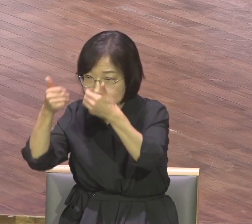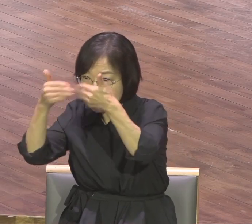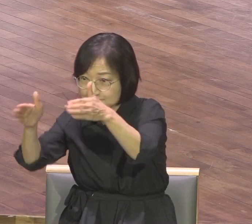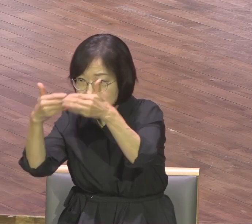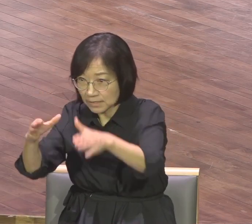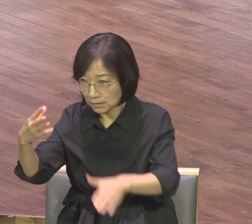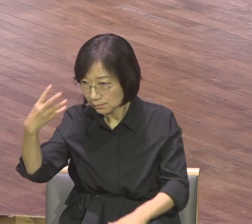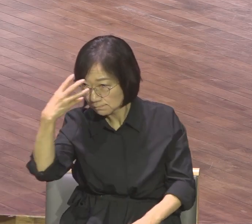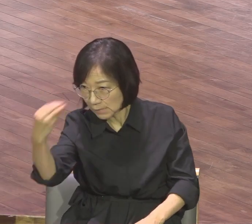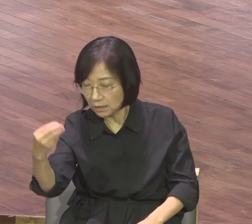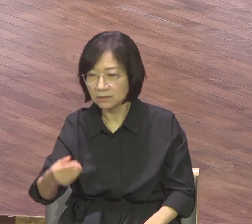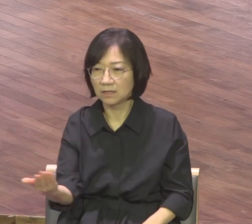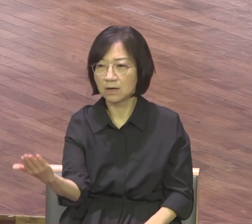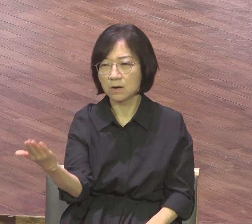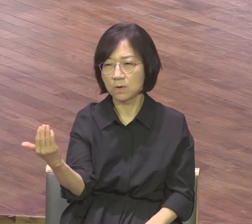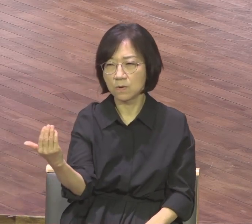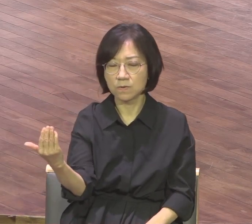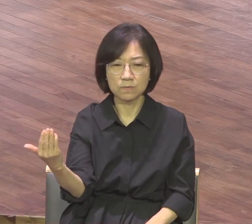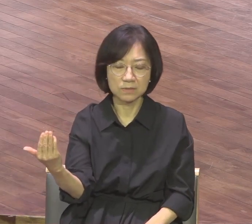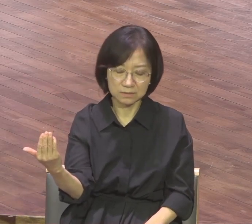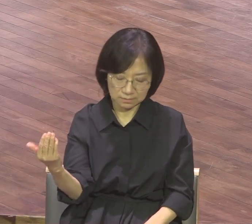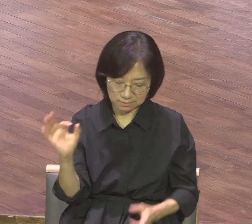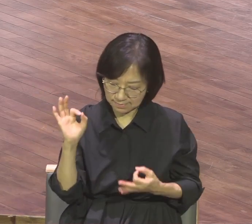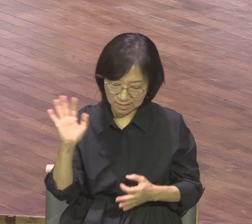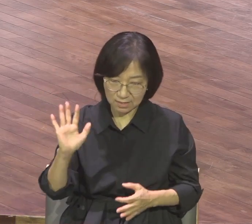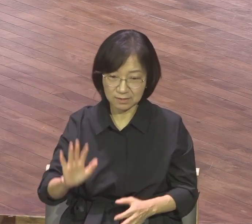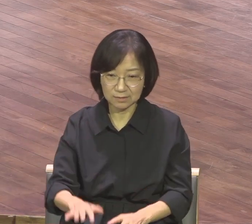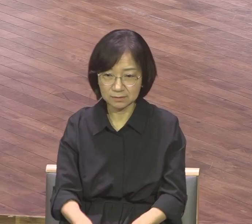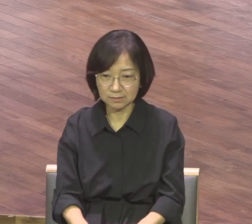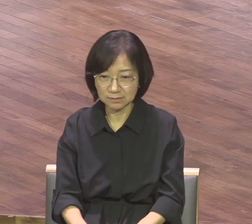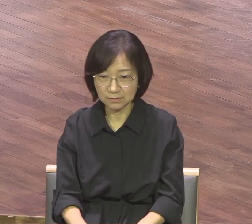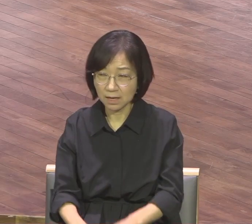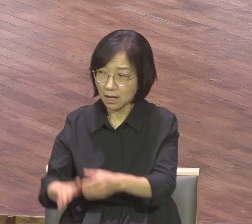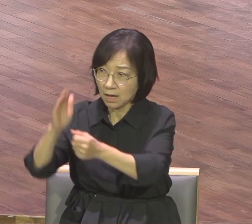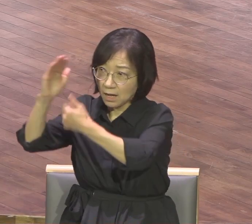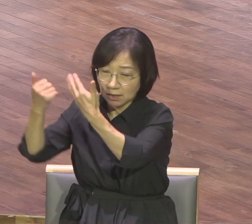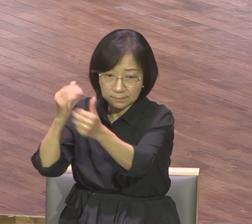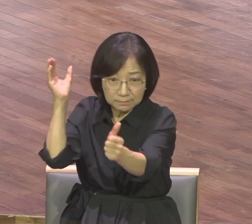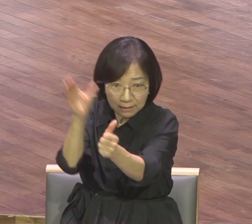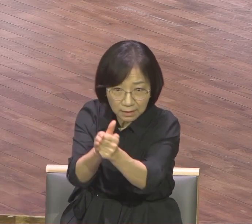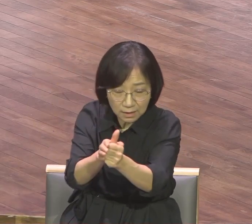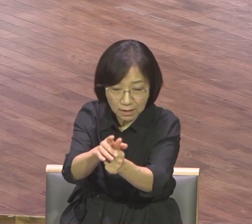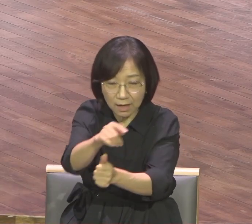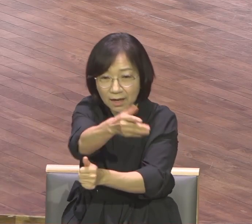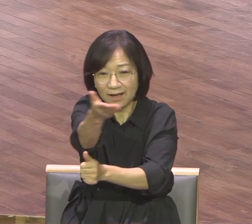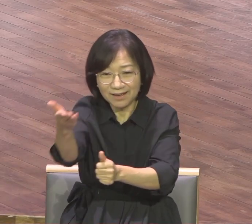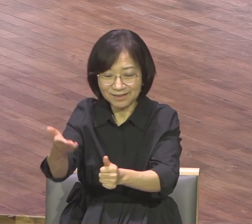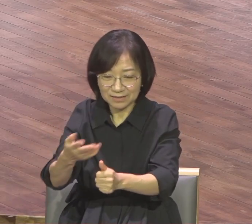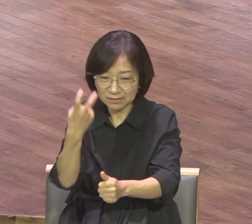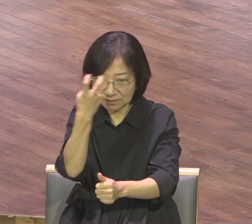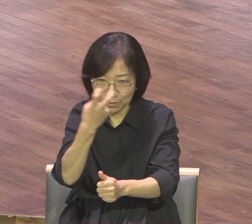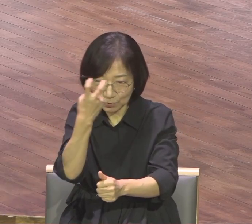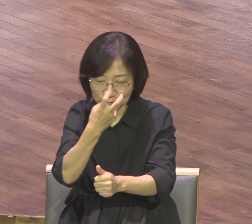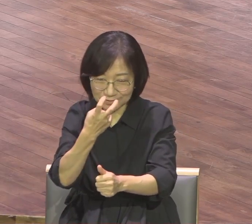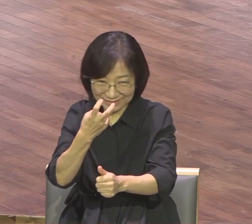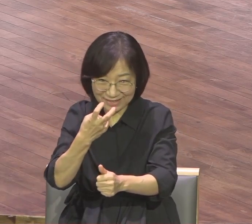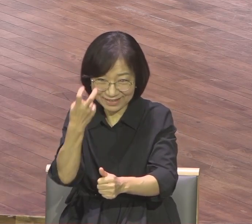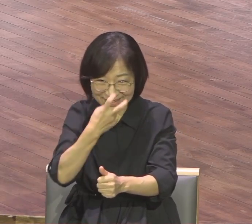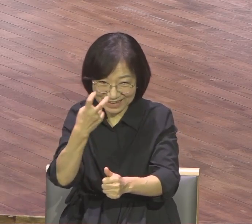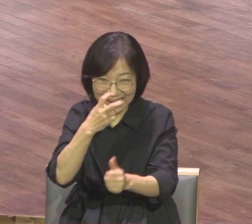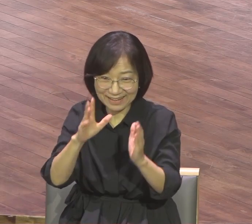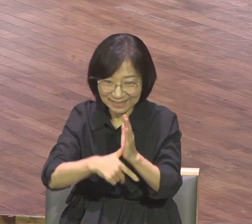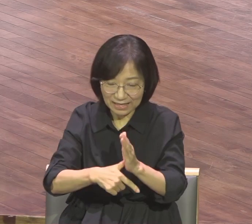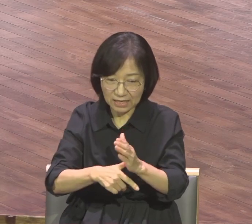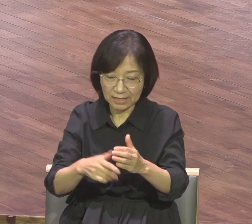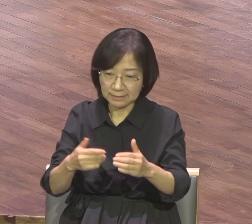어디에 하나님 세운 몸된 교회에 구원받아 남은 양떼를 괴롭혀 힘들게 해 상처 줘